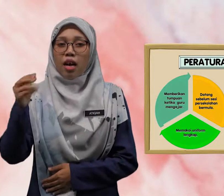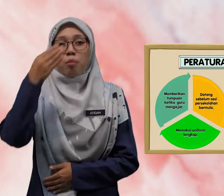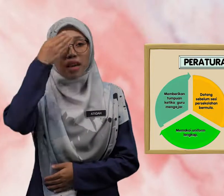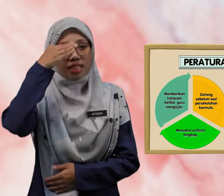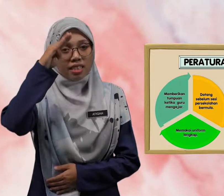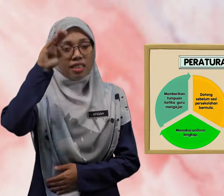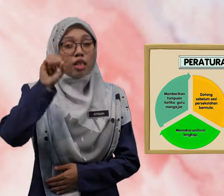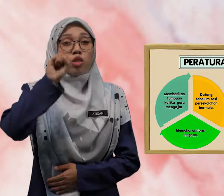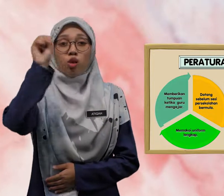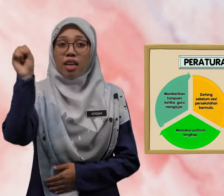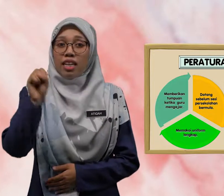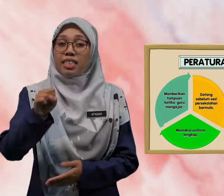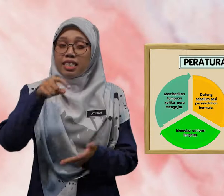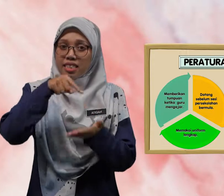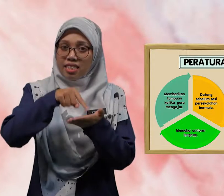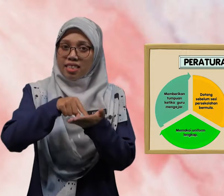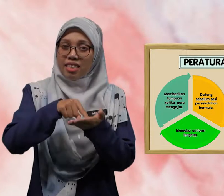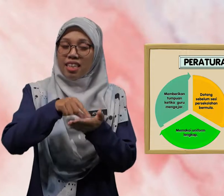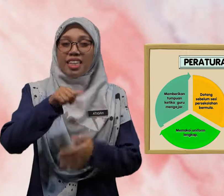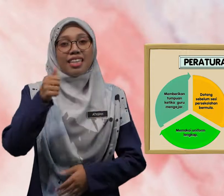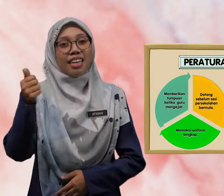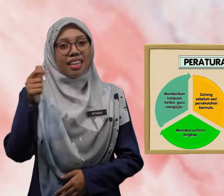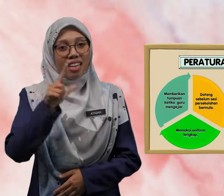bagi Soalnya ini ialah